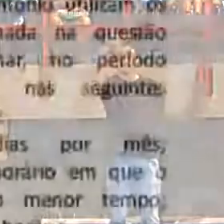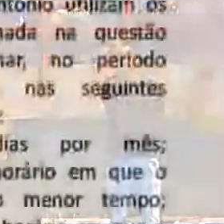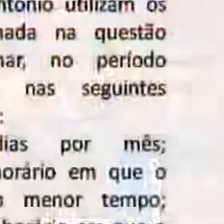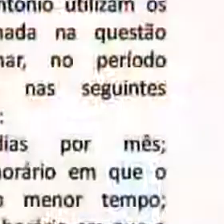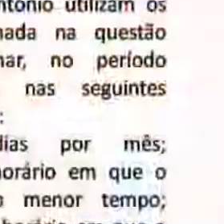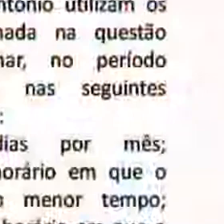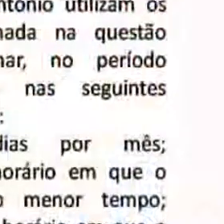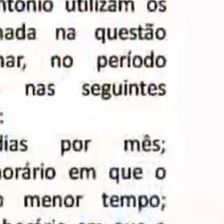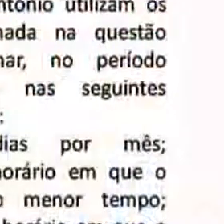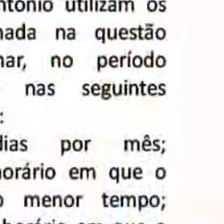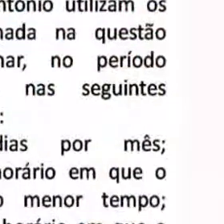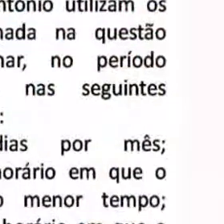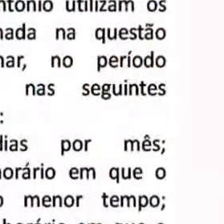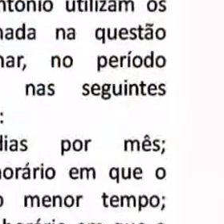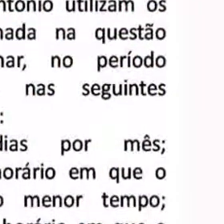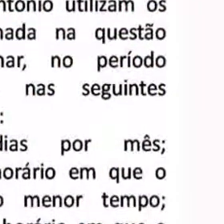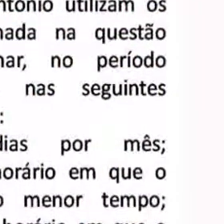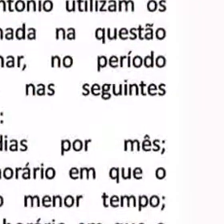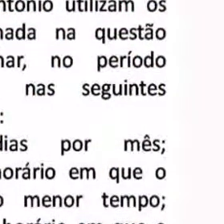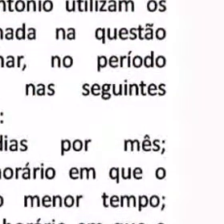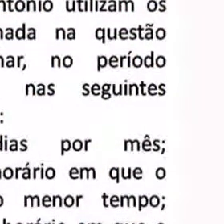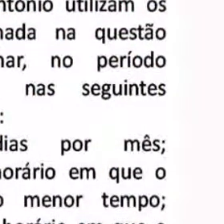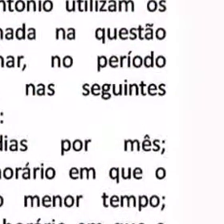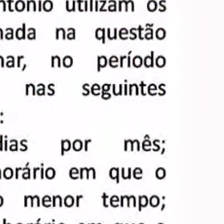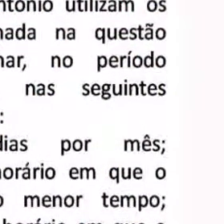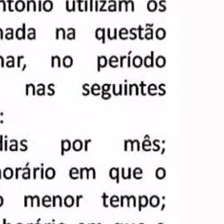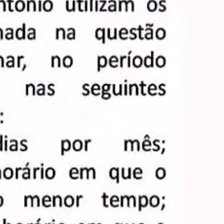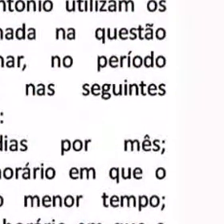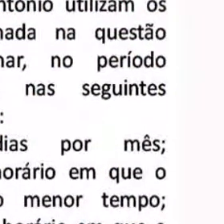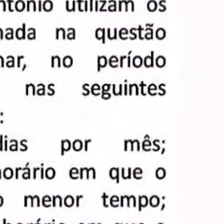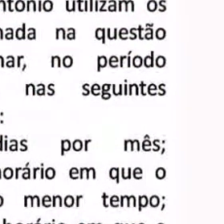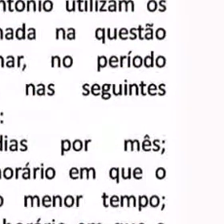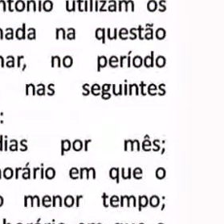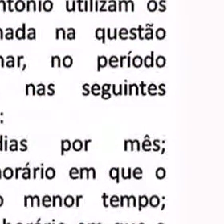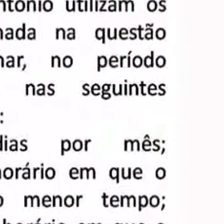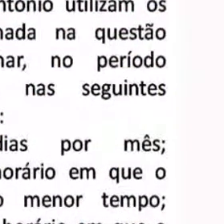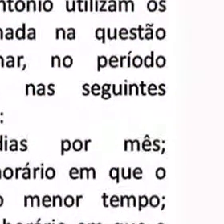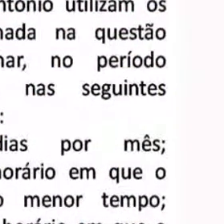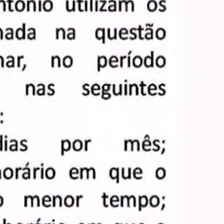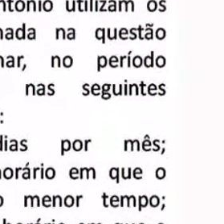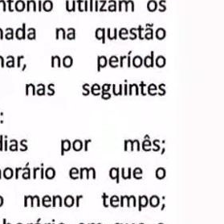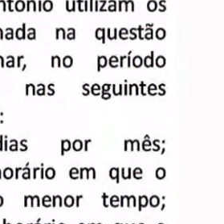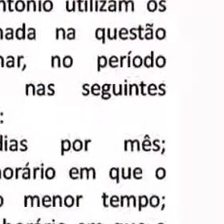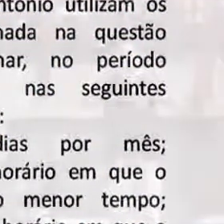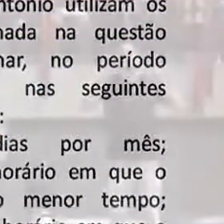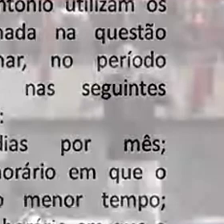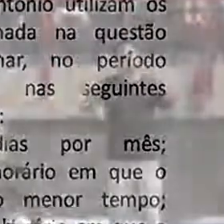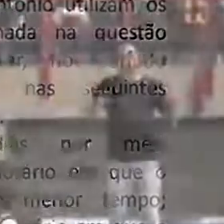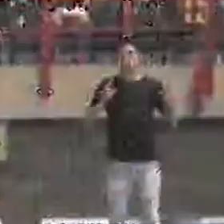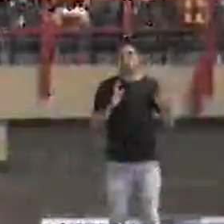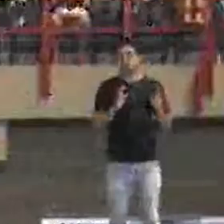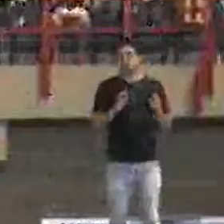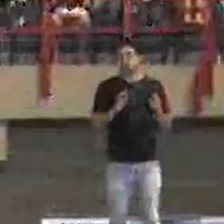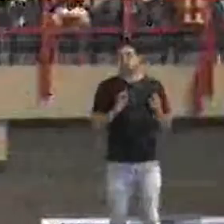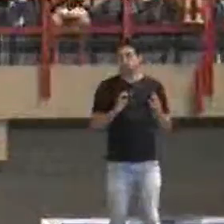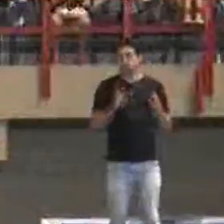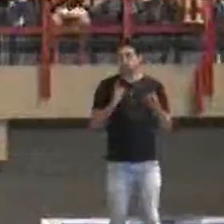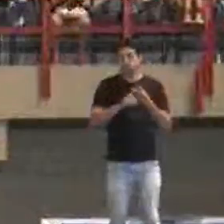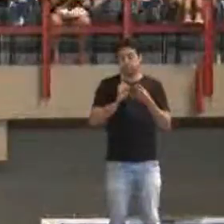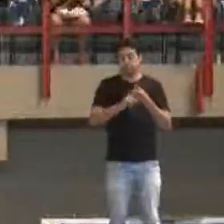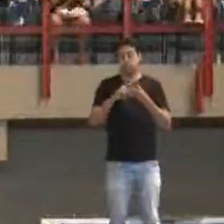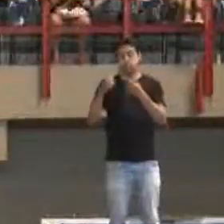Na volta do trabalho, ambos fazem o trajeto no mesmo tempo de percurso. Quer dizer, quando